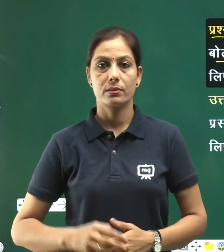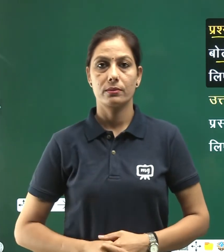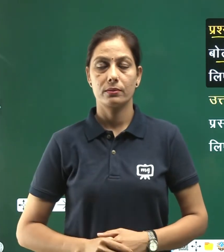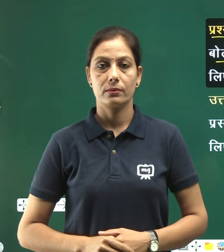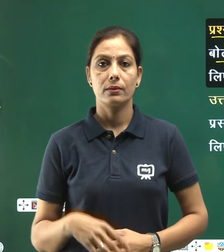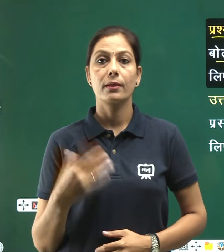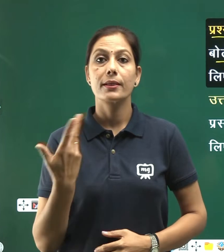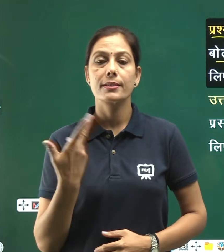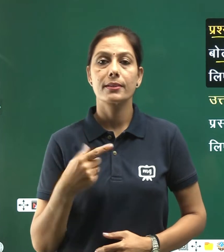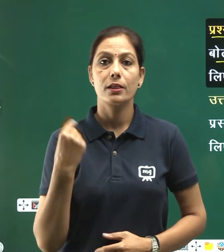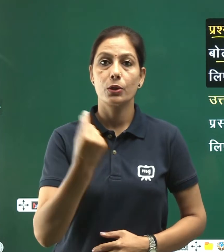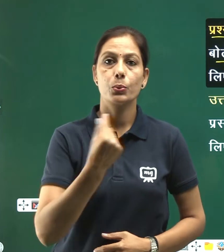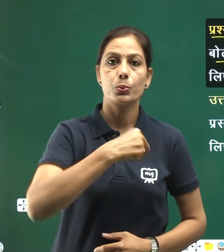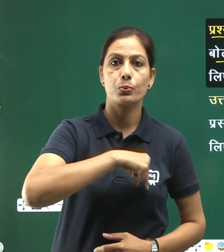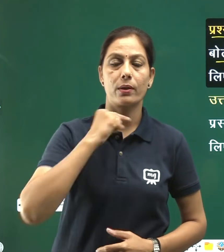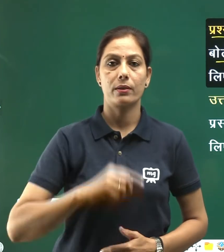किसके लिए आया है?